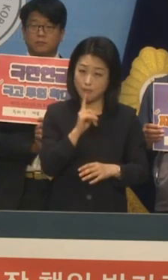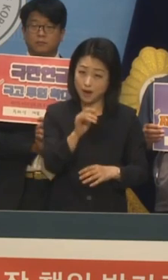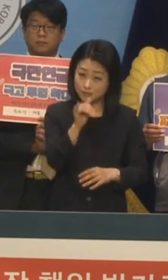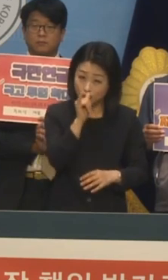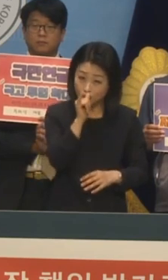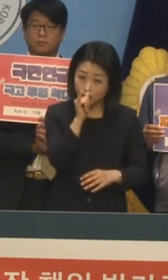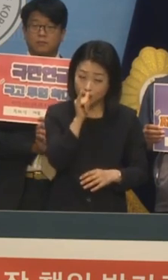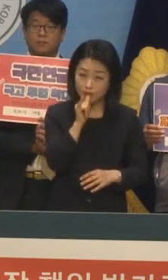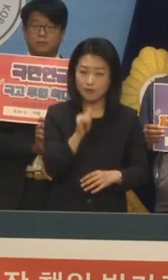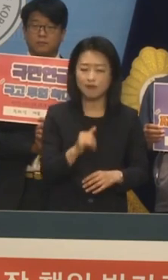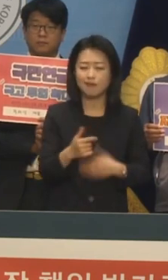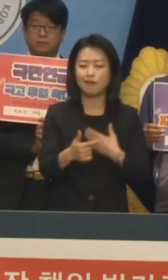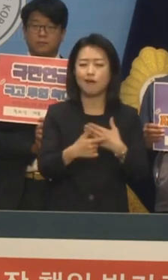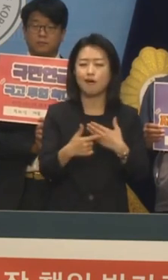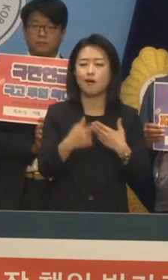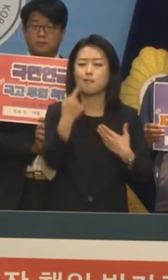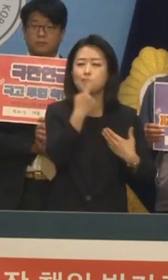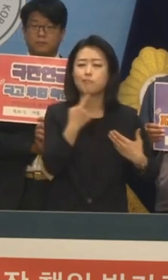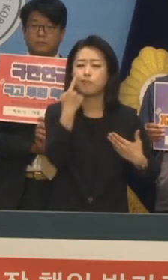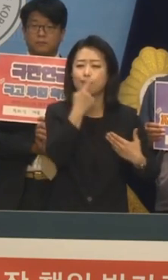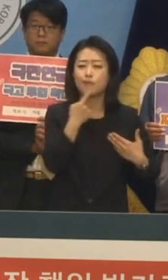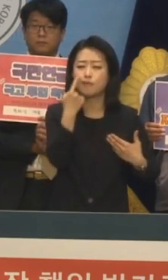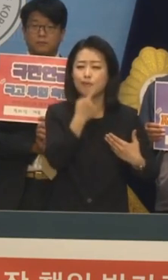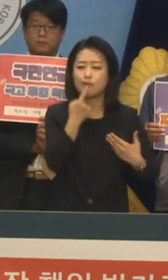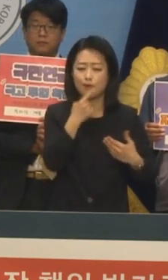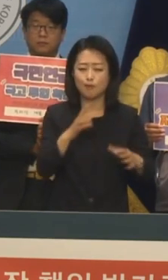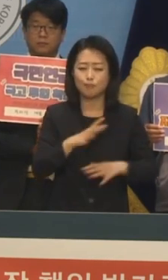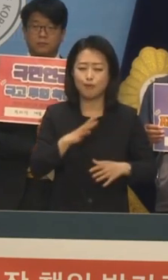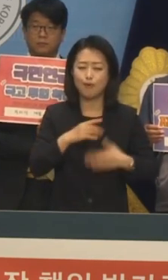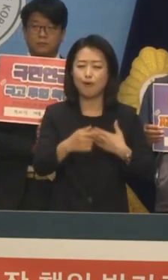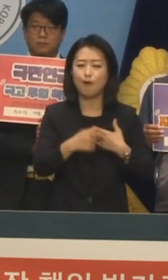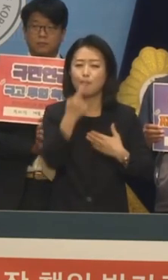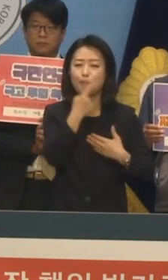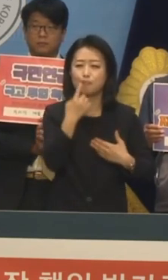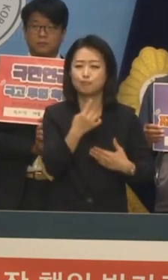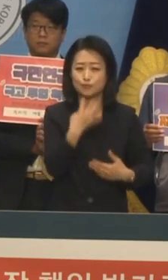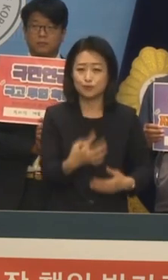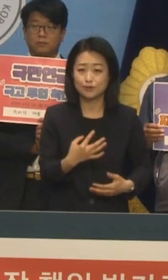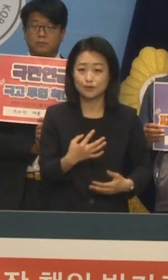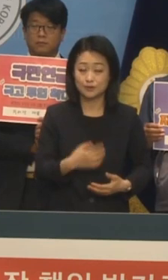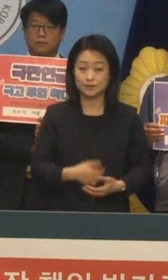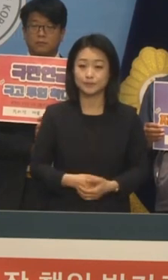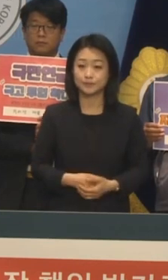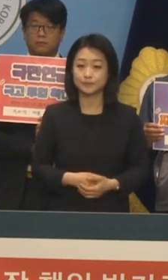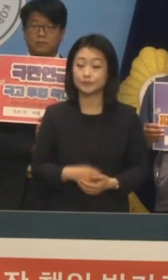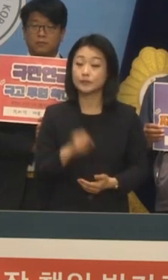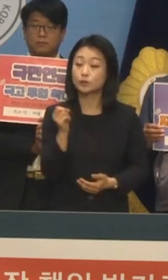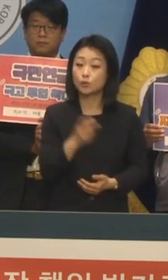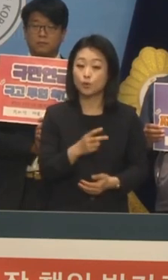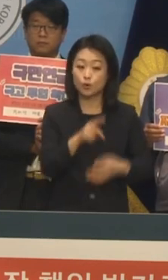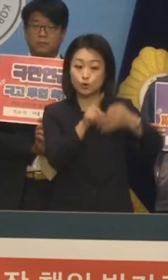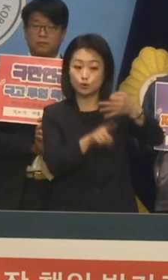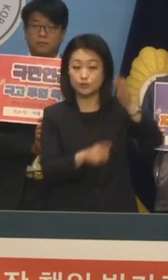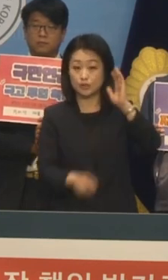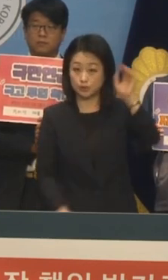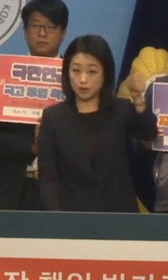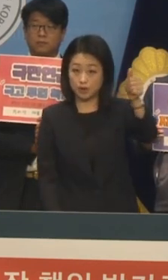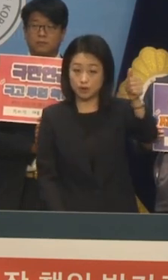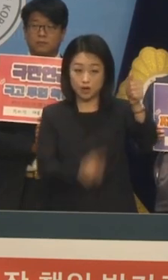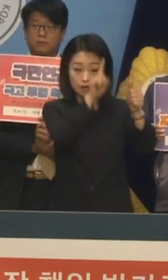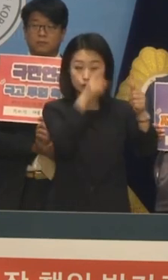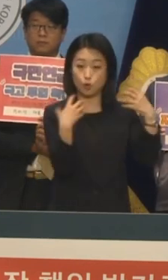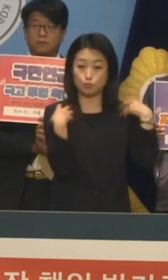공연물에 지나지 않았다는 것을 이번에 여실히 보여주었습니다. 특히 윤석열 대통령과